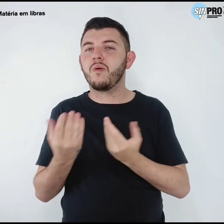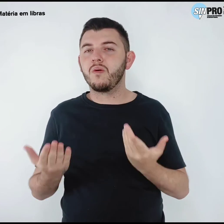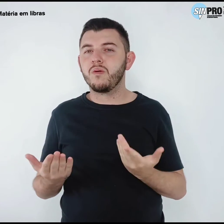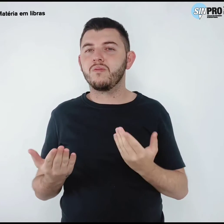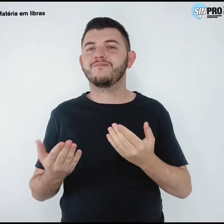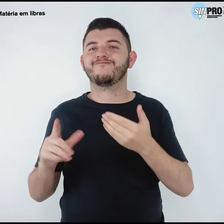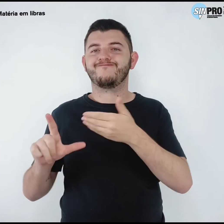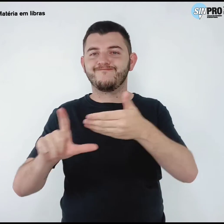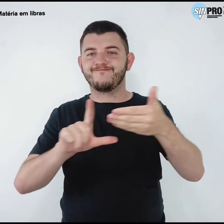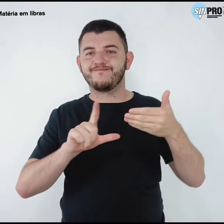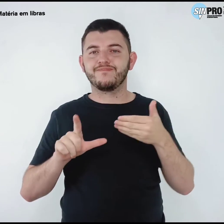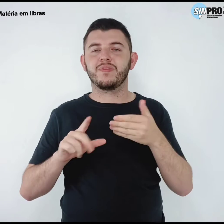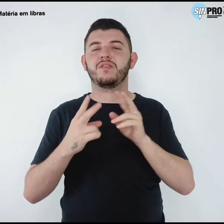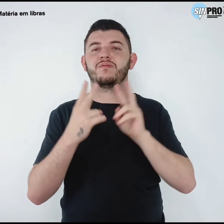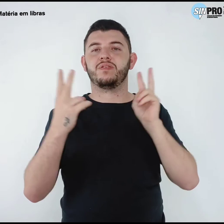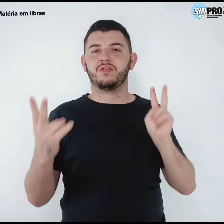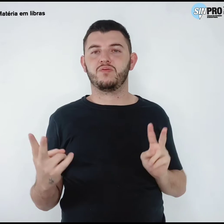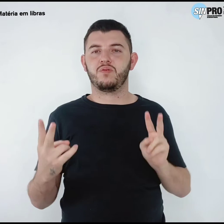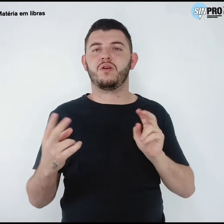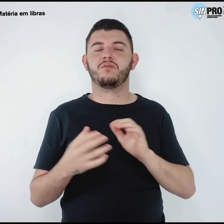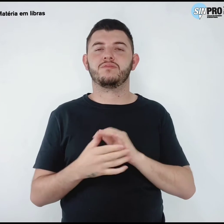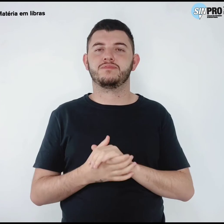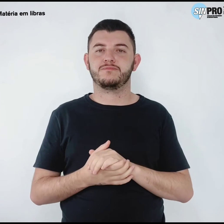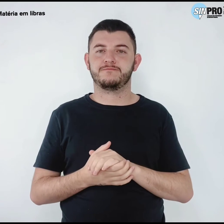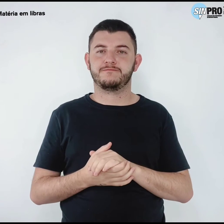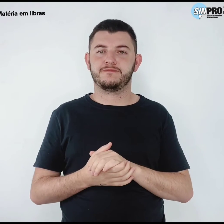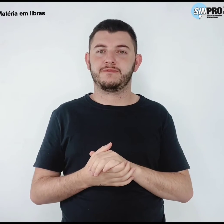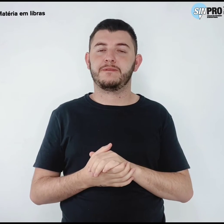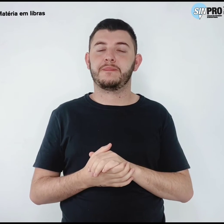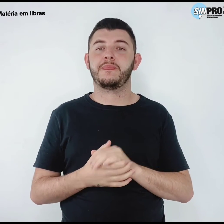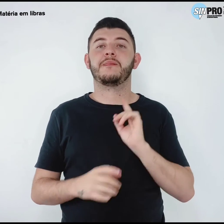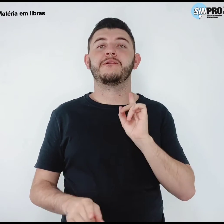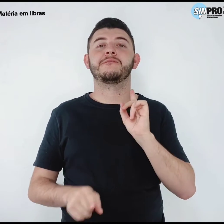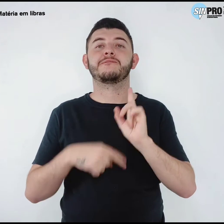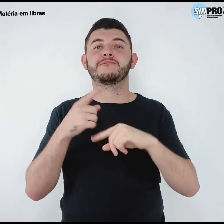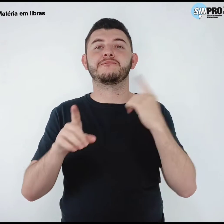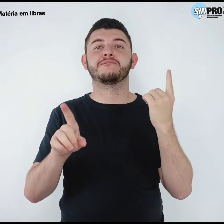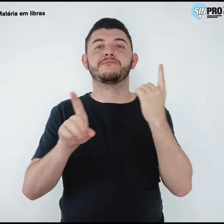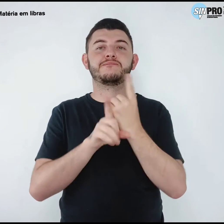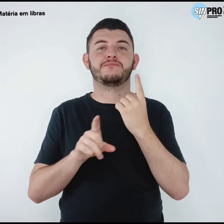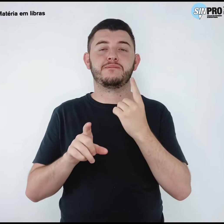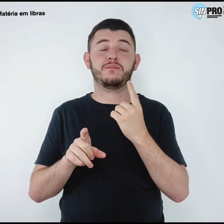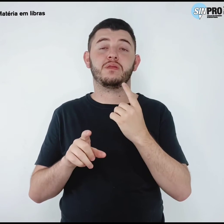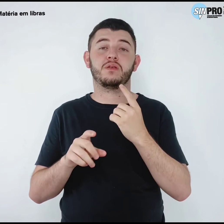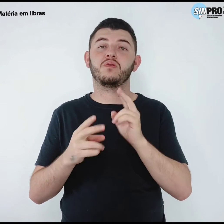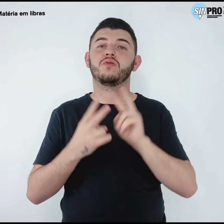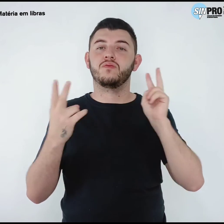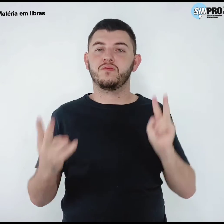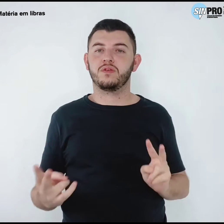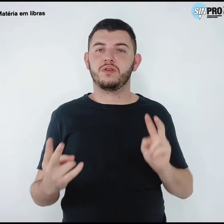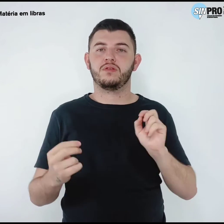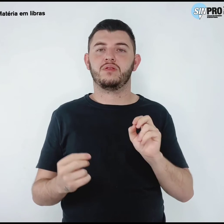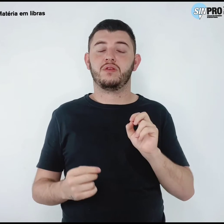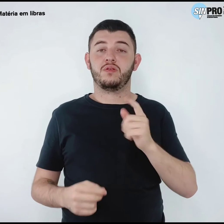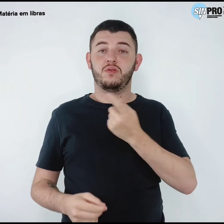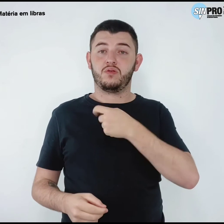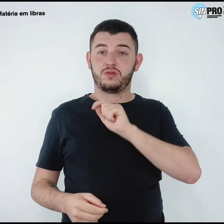remoto durante uma coletiva virtual. Após um encontro remoto, o delegado